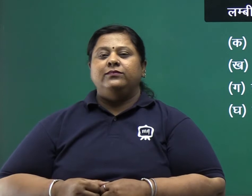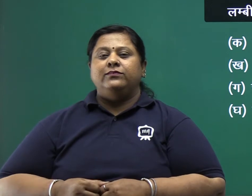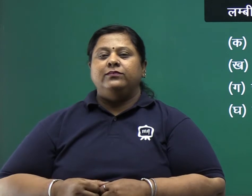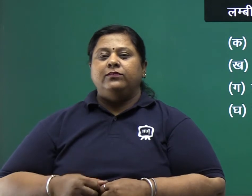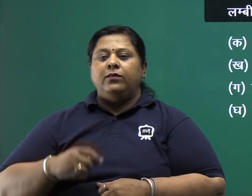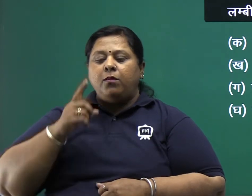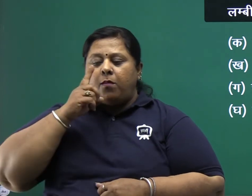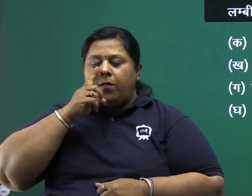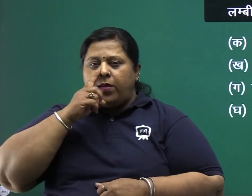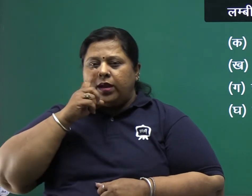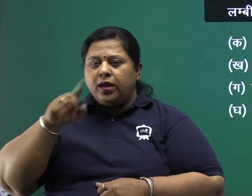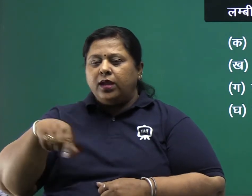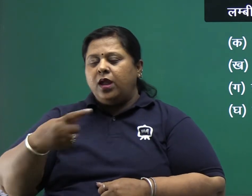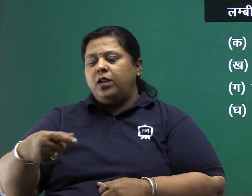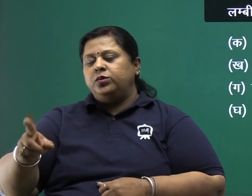मैया के अनुसार